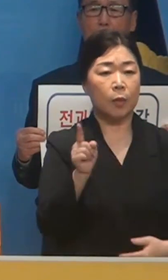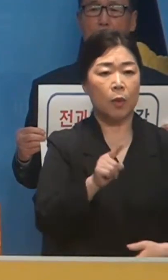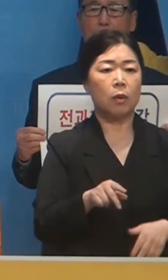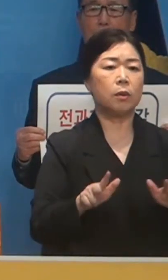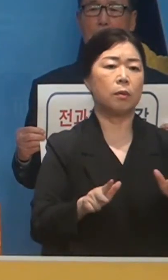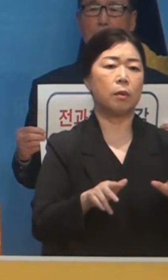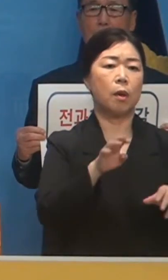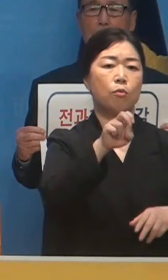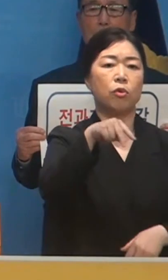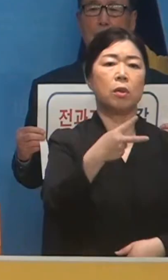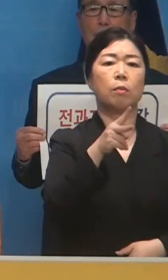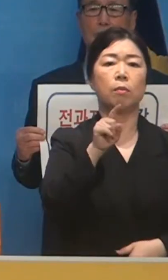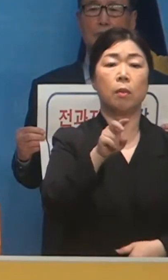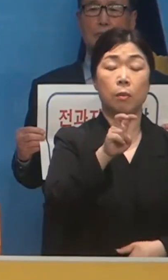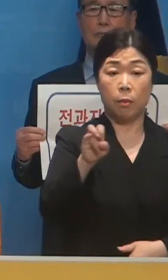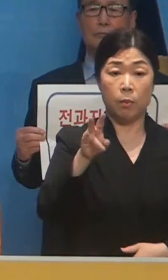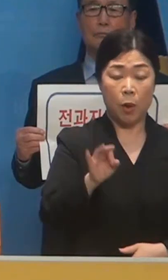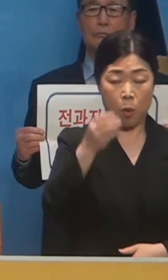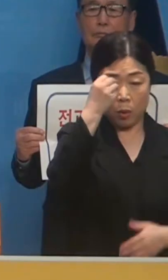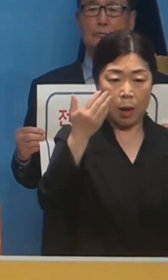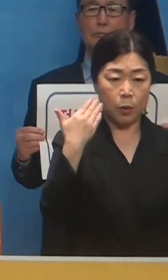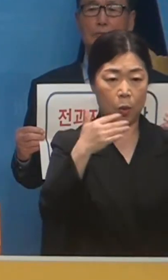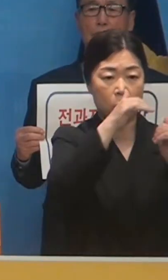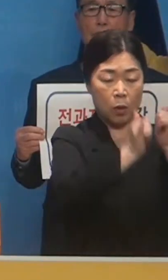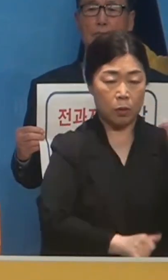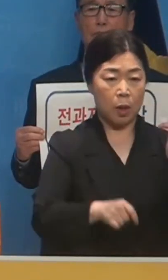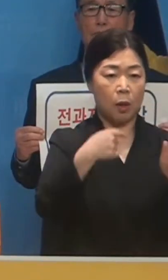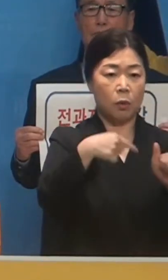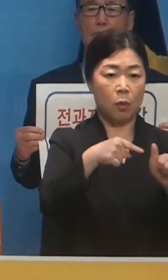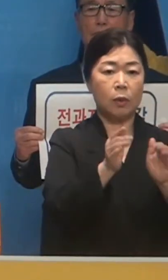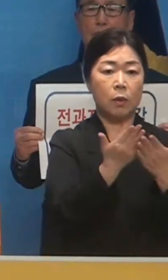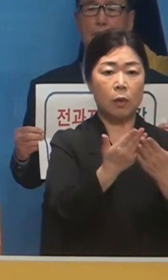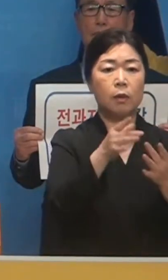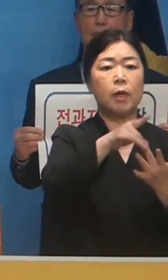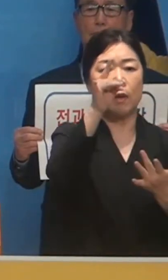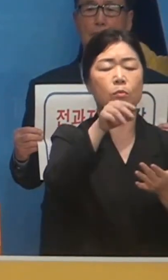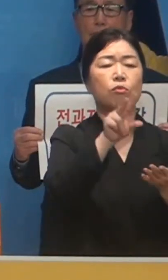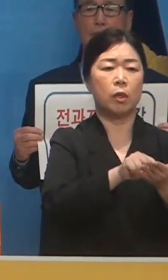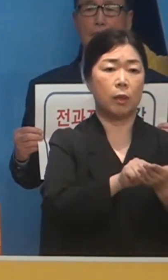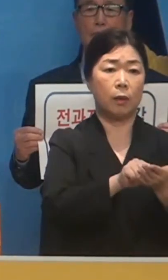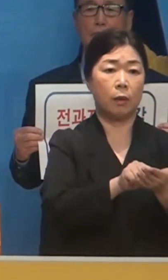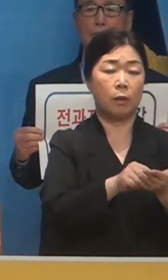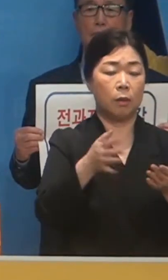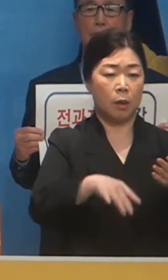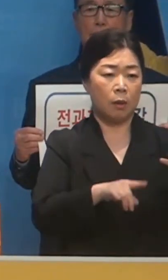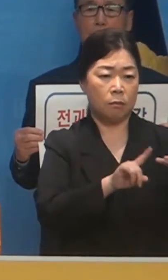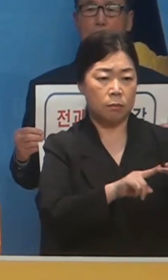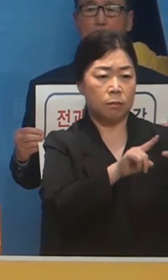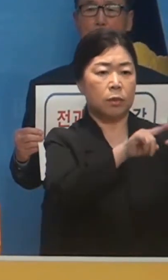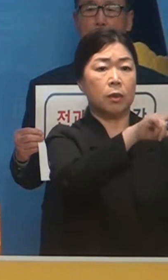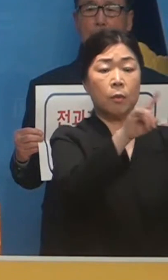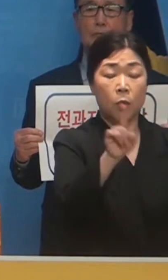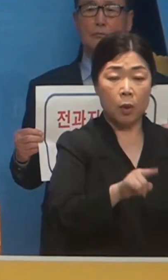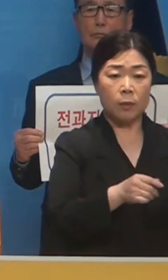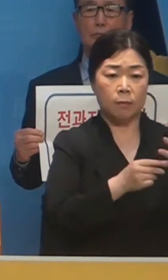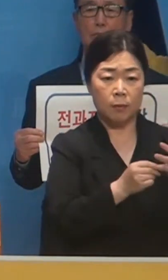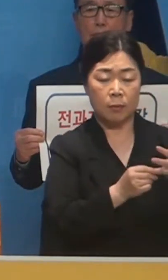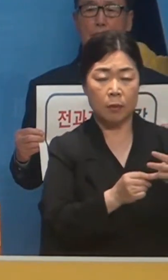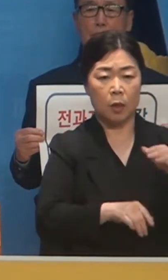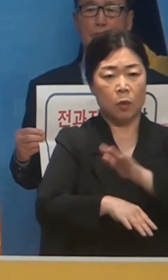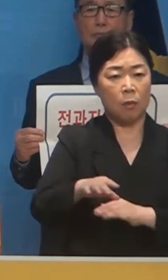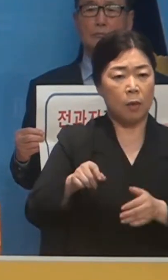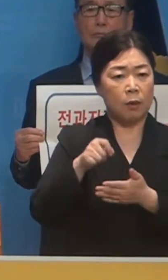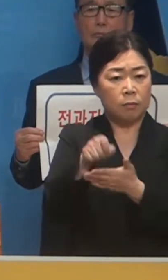바로 문명고등학교 역사교과서 채택 문제입니다. 그 과정도 3단계를 거치고 있습니다. 1단계, 좌파